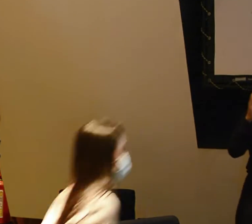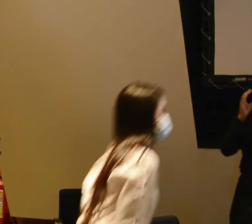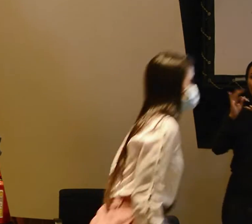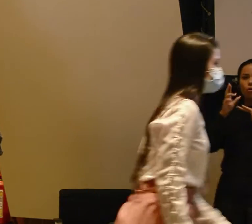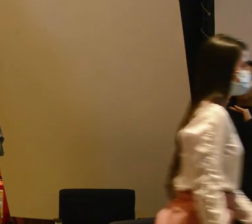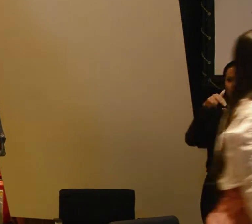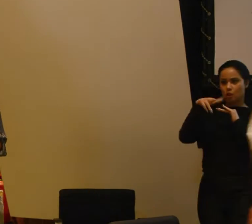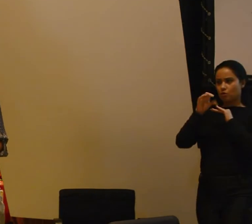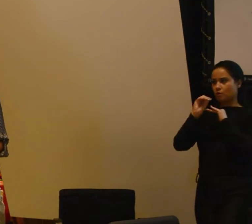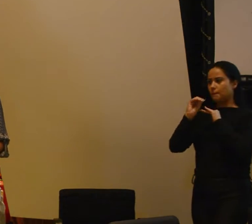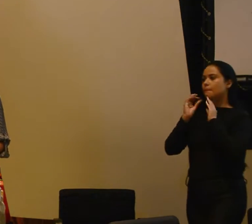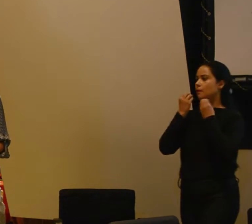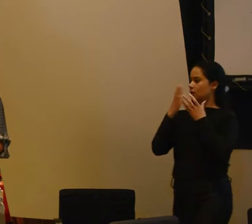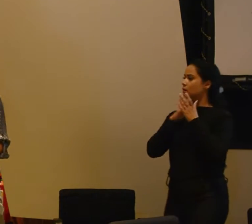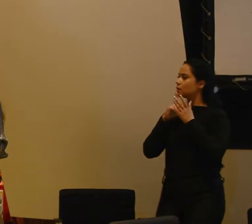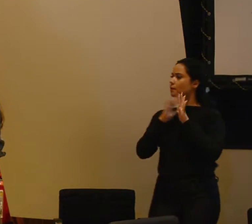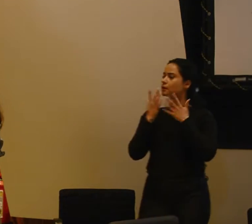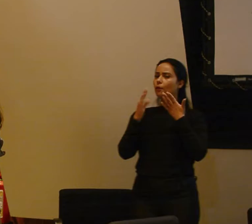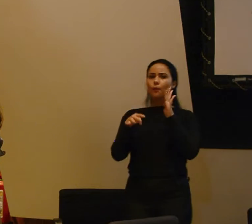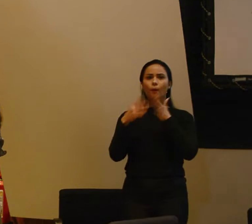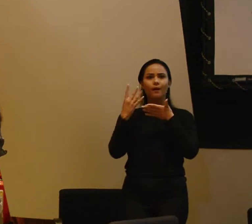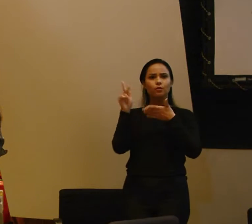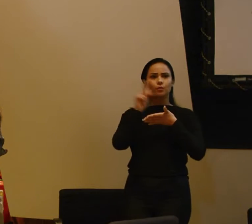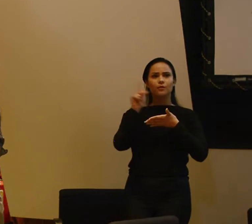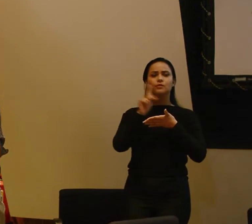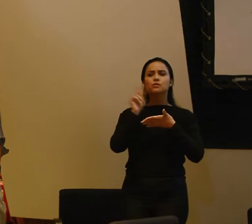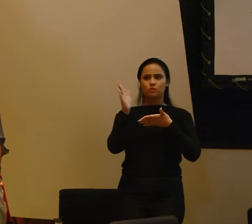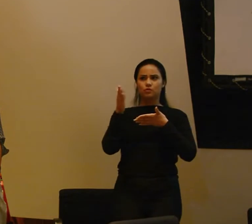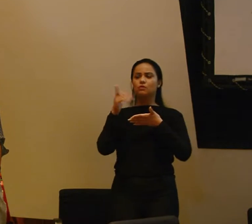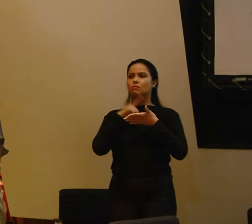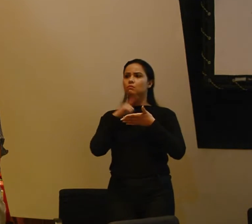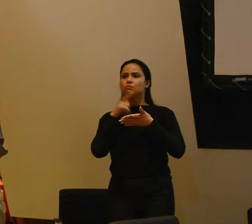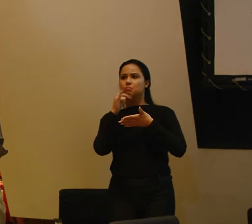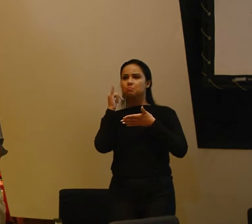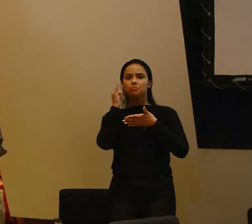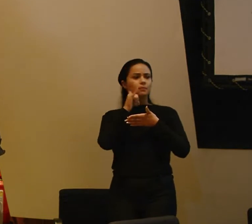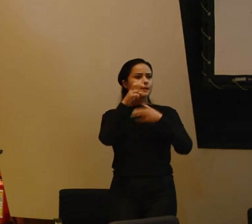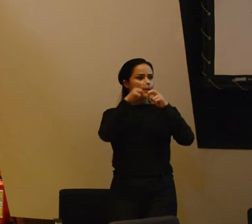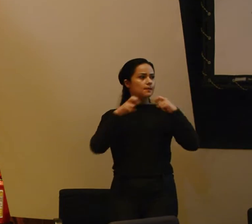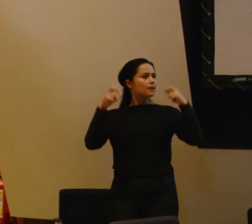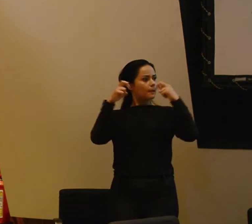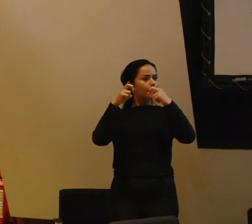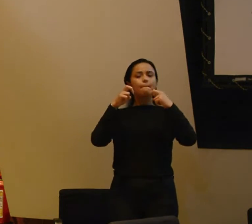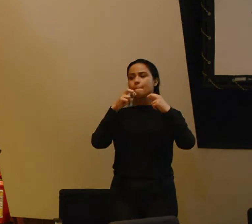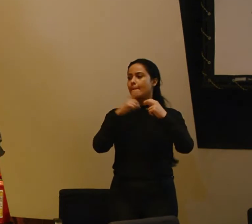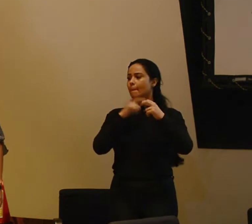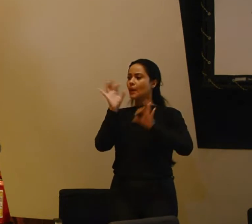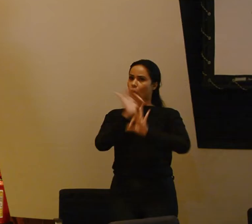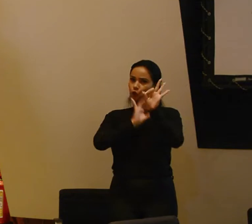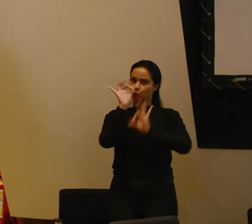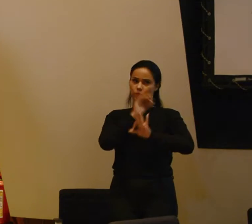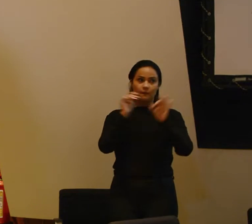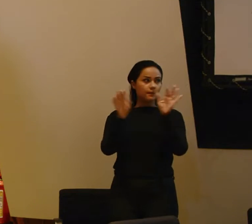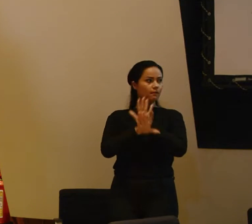Otorrino. Bom, temos então 4 professoras já no dispositivo. Ajustes finais aqui